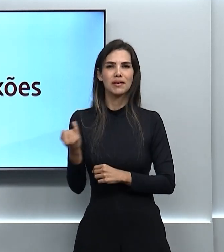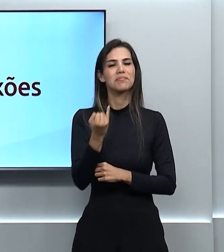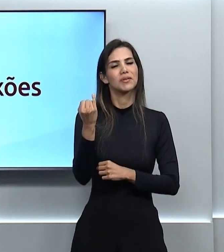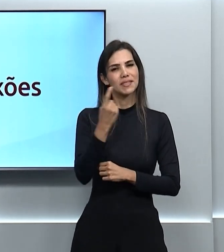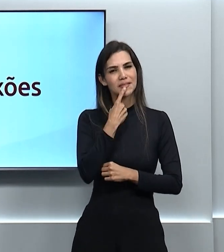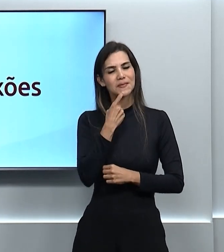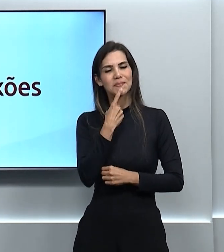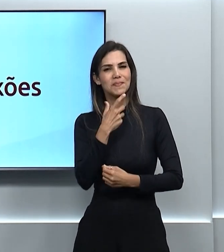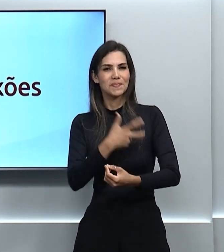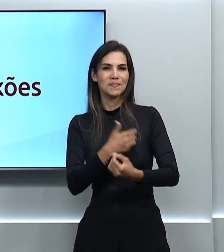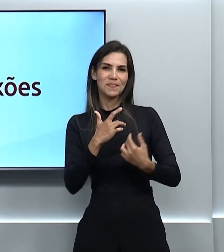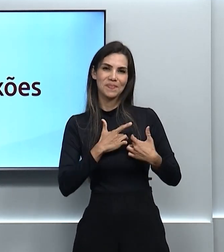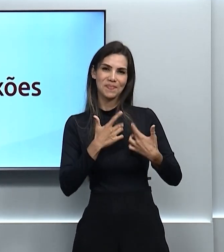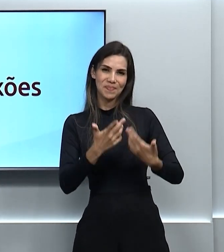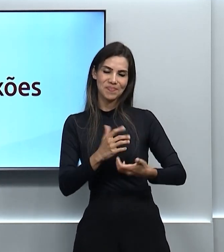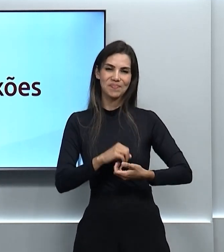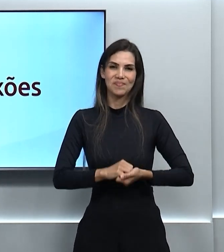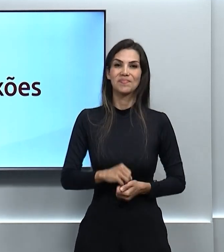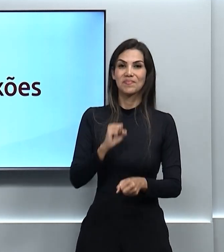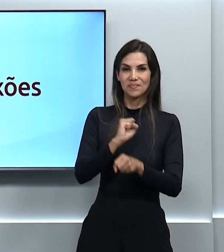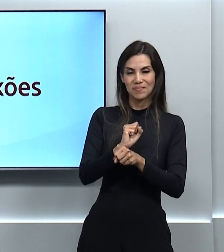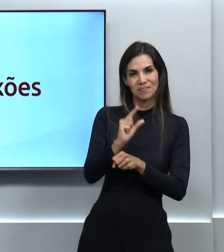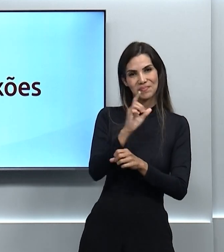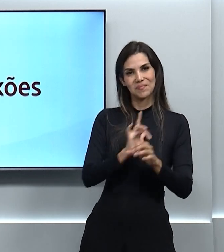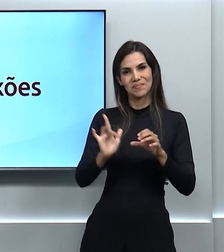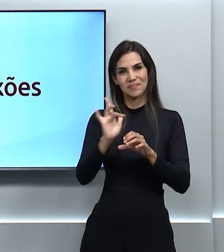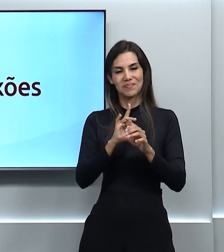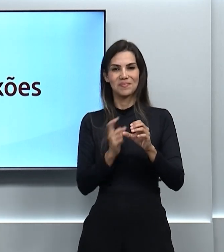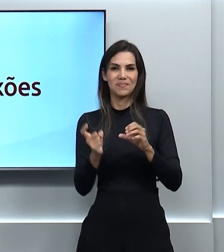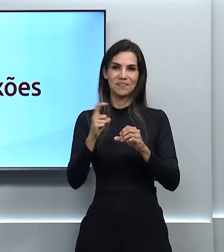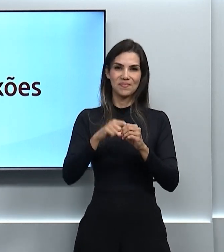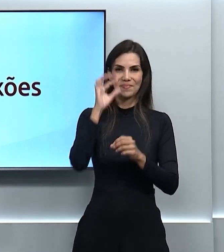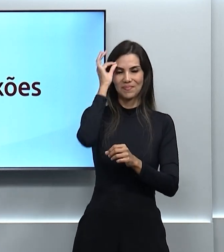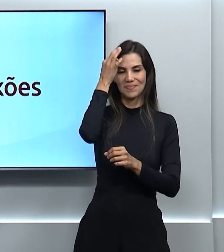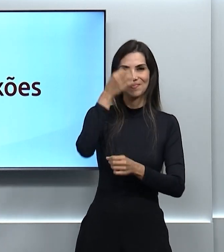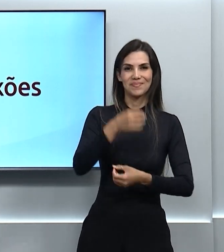ato no próximo bloco. Sai daí não, Conexões volta rapidinho.